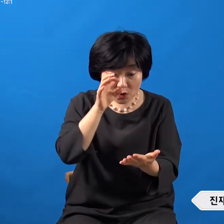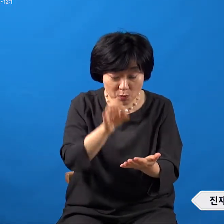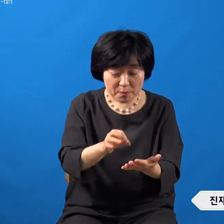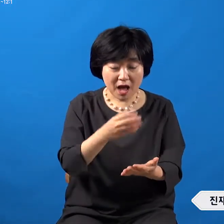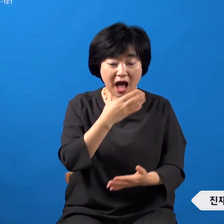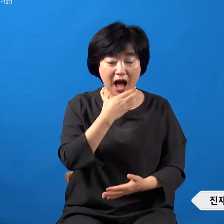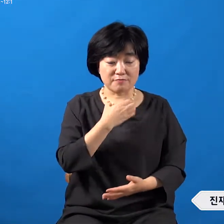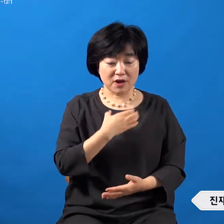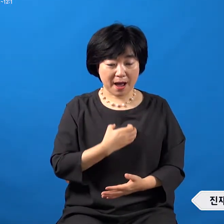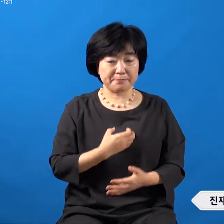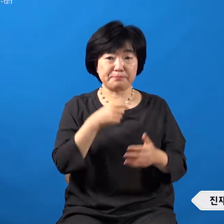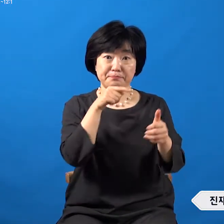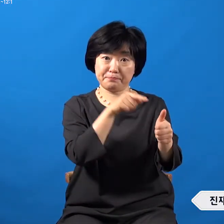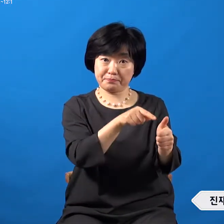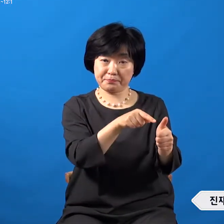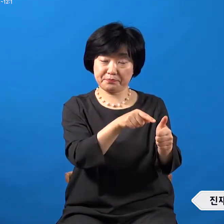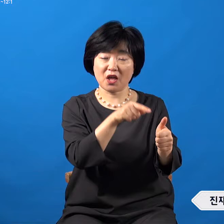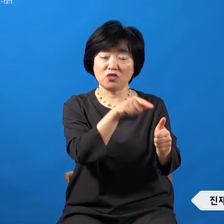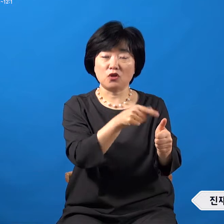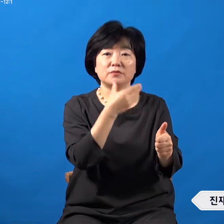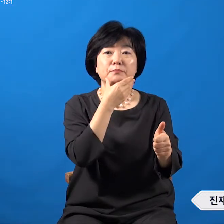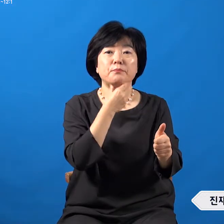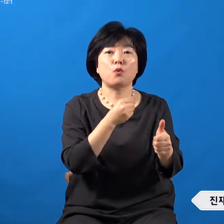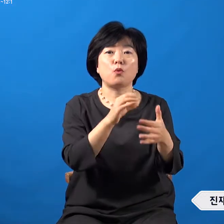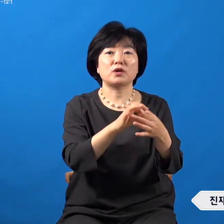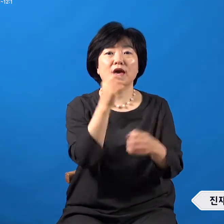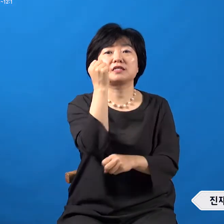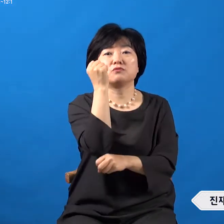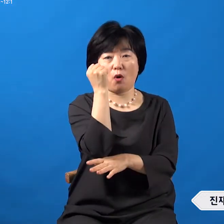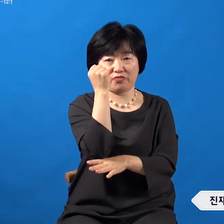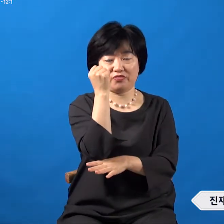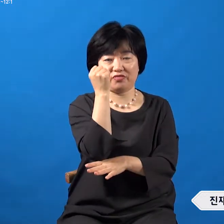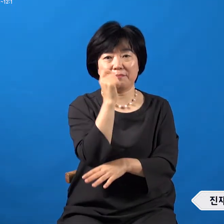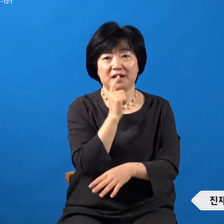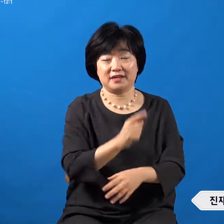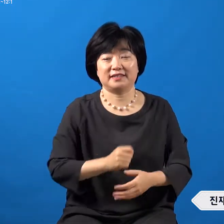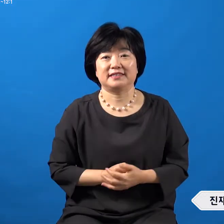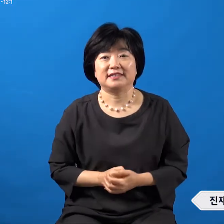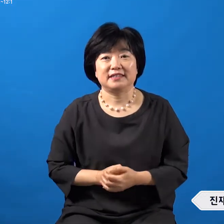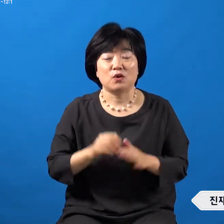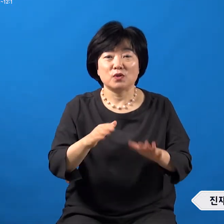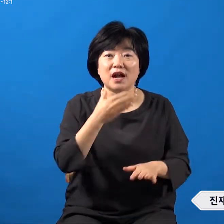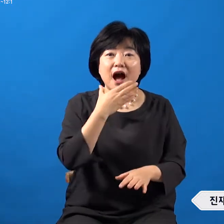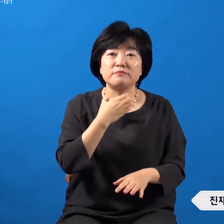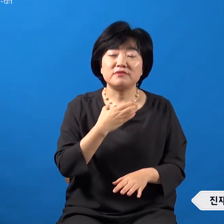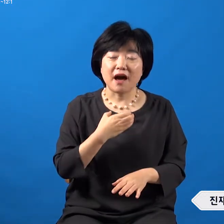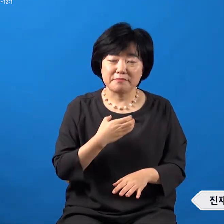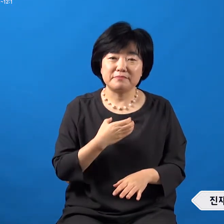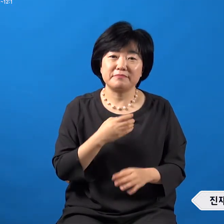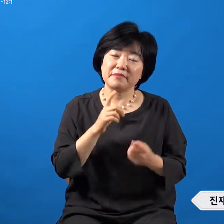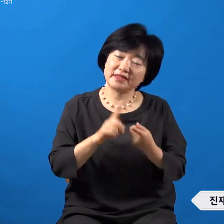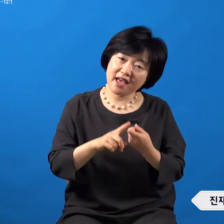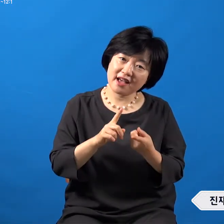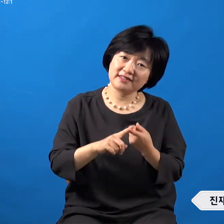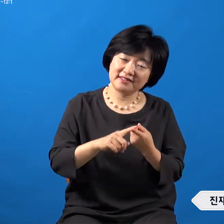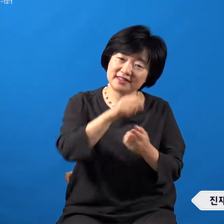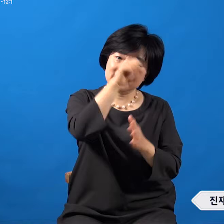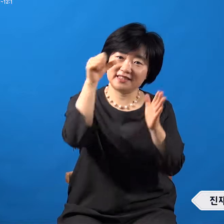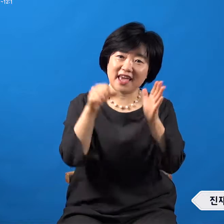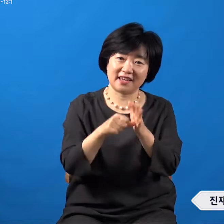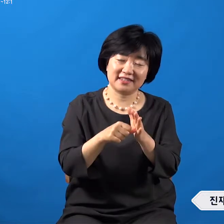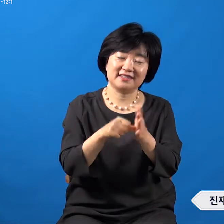있습니다. 너는 복의 근원이 될지라. 오늘 이 아브라함의 이야기를 통해서 우리는 우리의